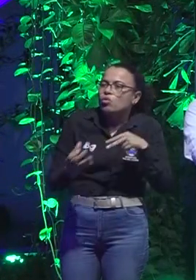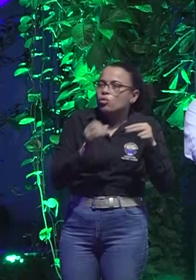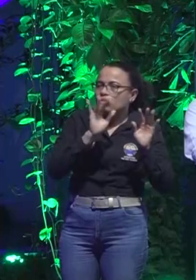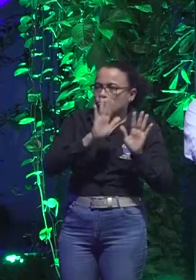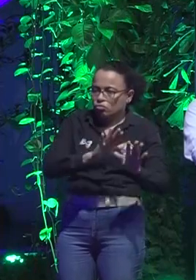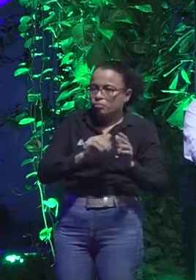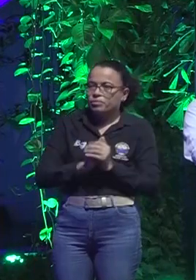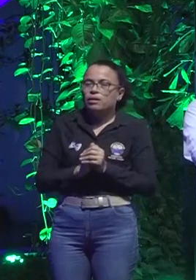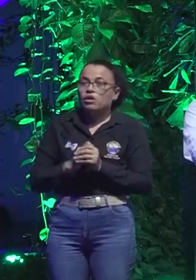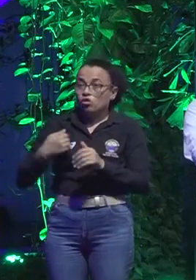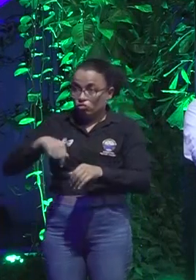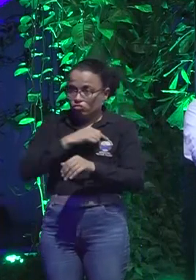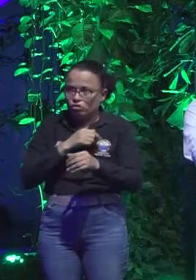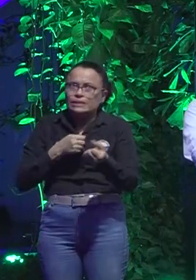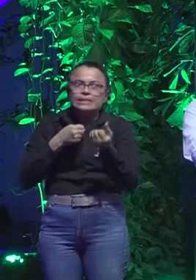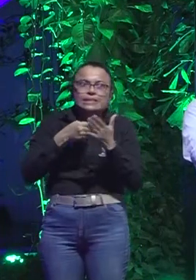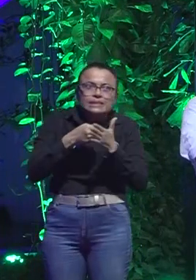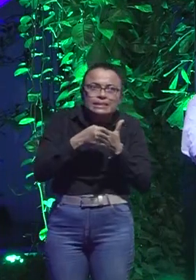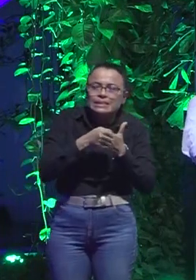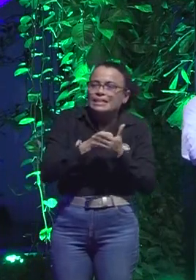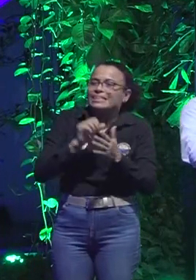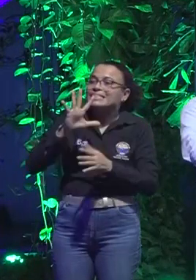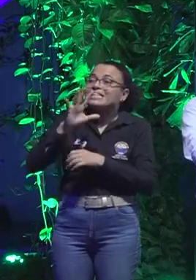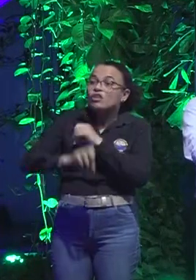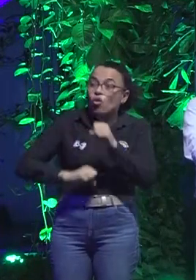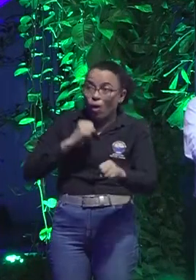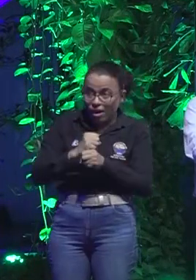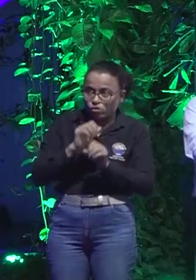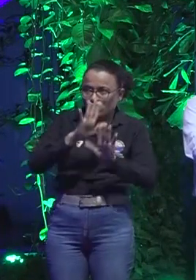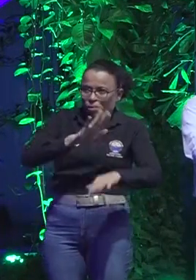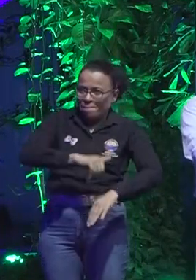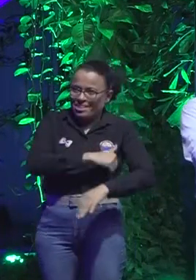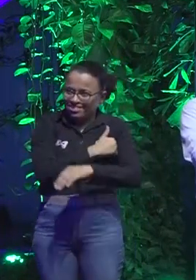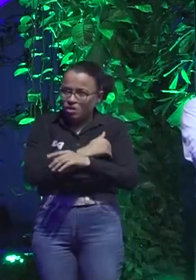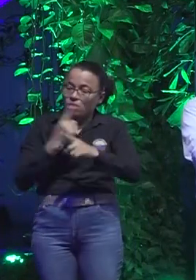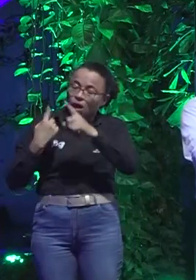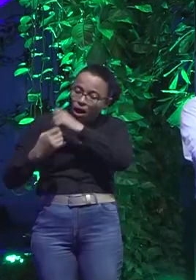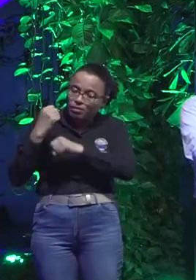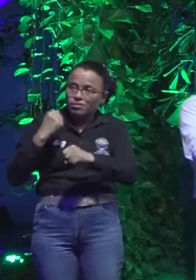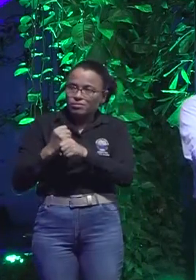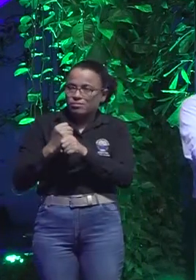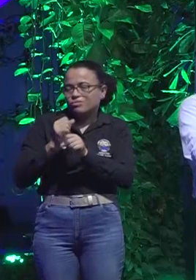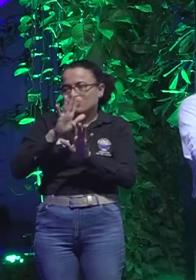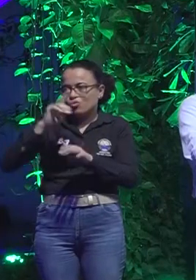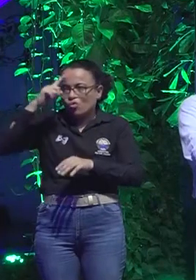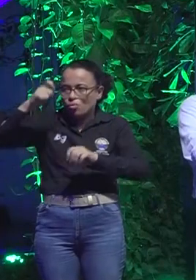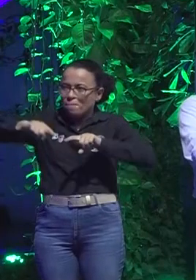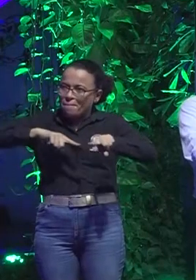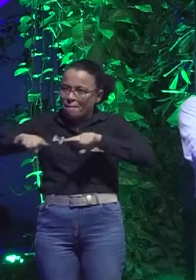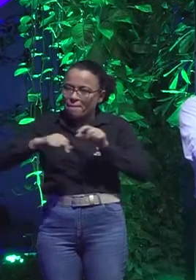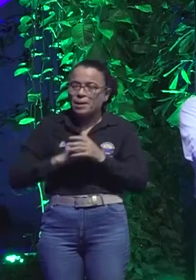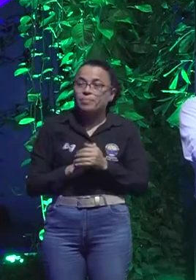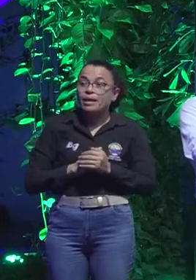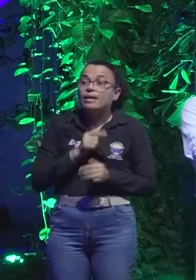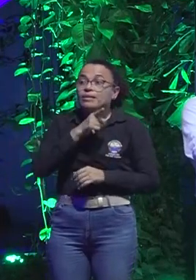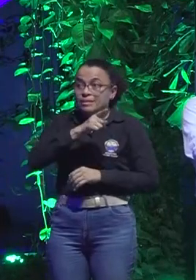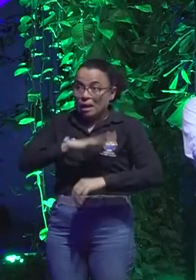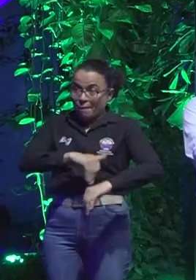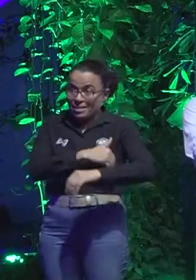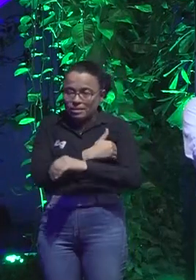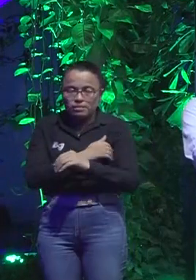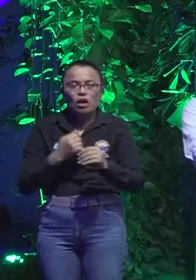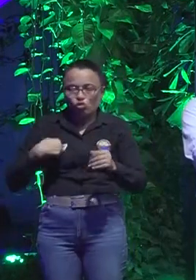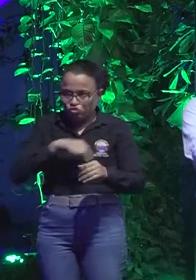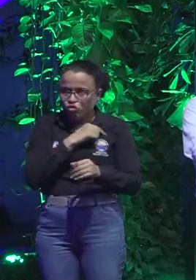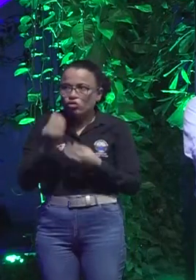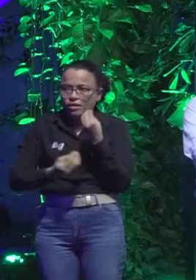5 años peleando con el ministerio en el gobierno anterior y el anterior para tratar de sacarlo. Y ella en corto tiempo le contamos acerca